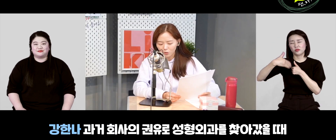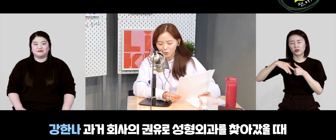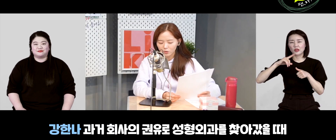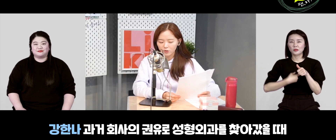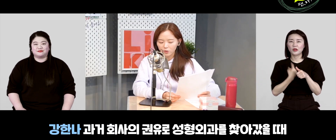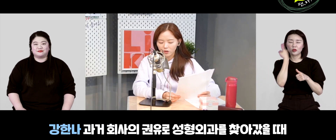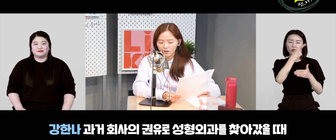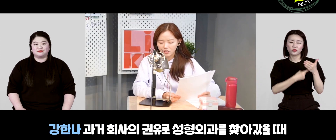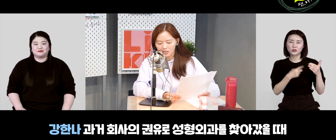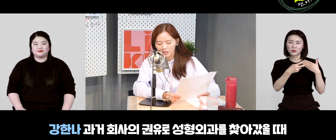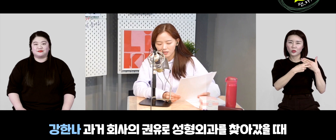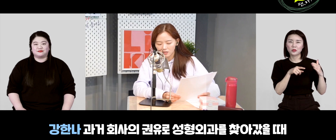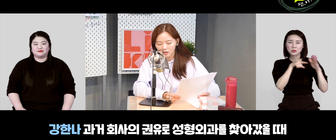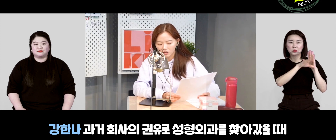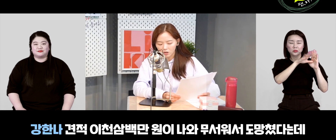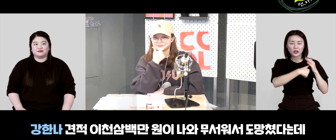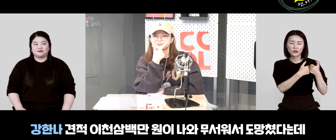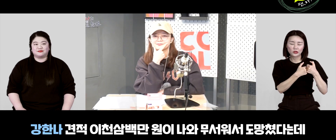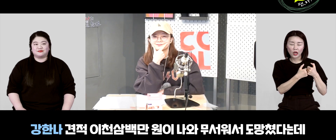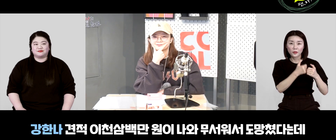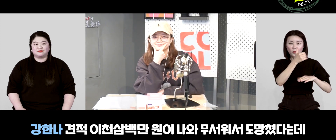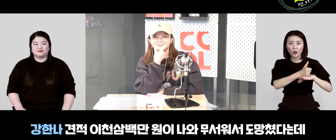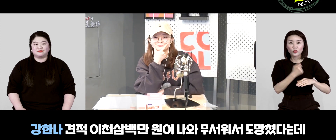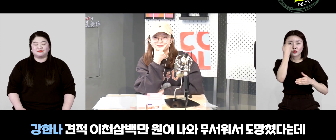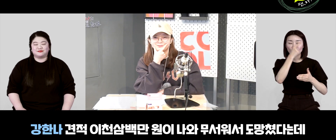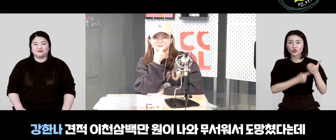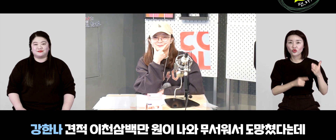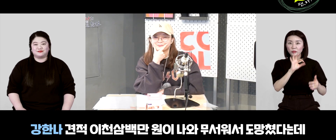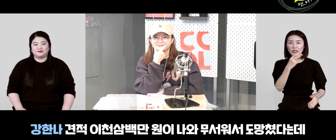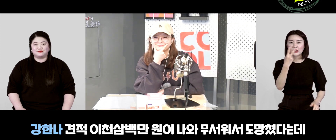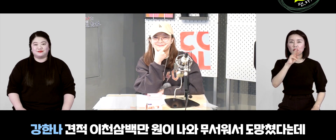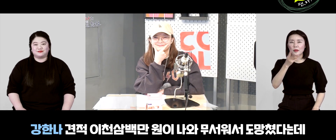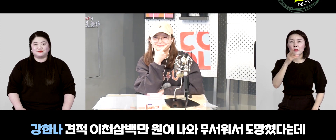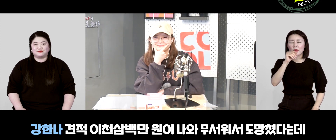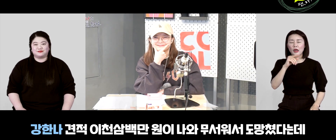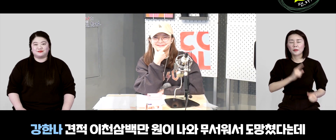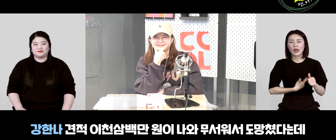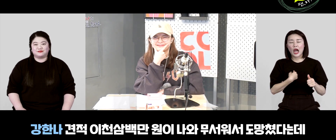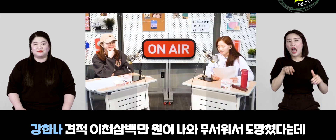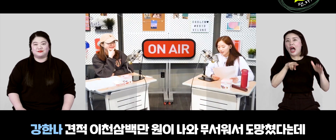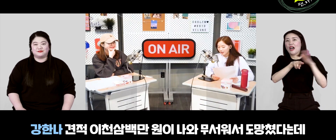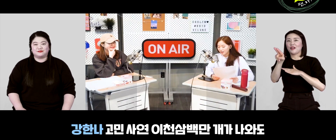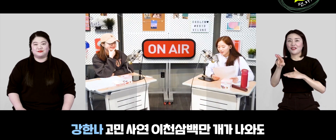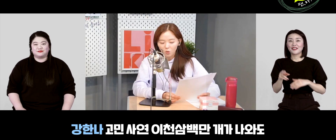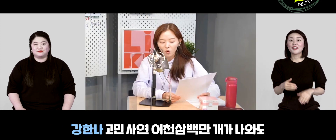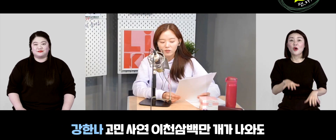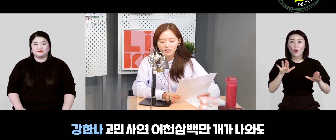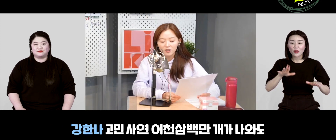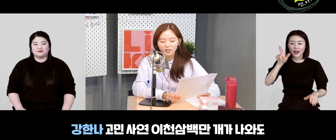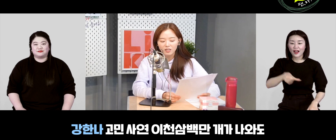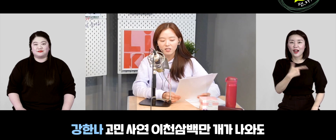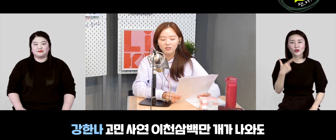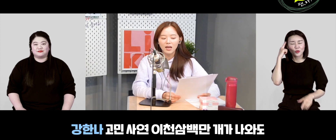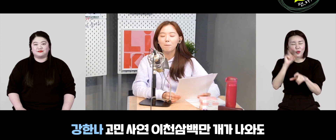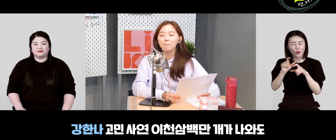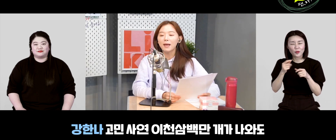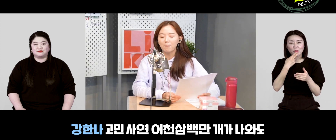회사의 권유로 성형외과를 찾아갔을 때 견적 2,300만 원이 나와 무서워서 도망쳤다는데